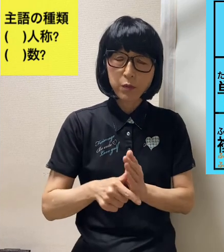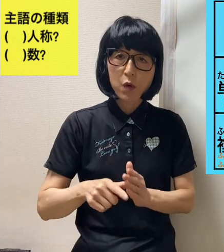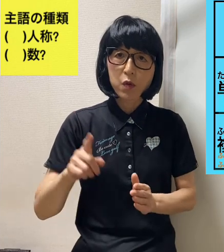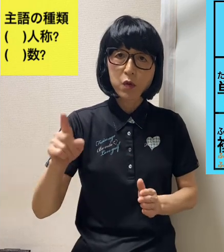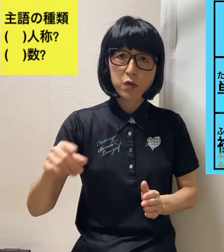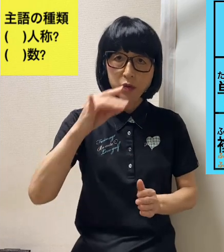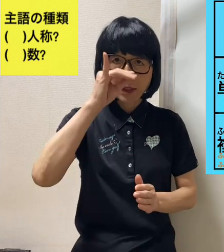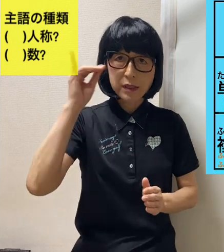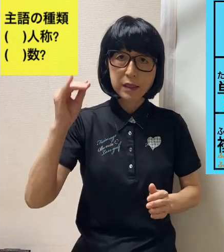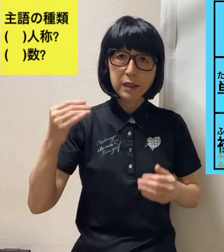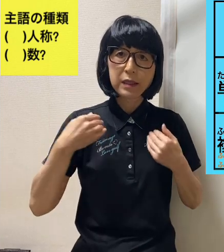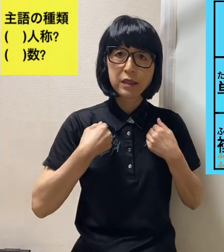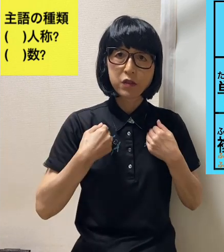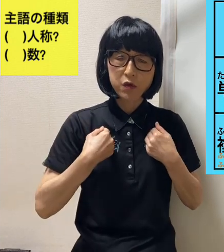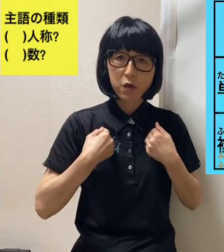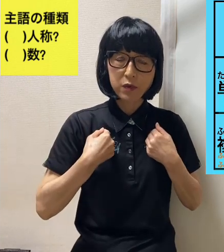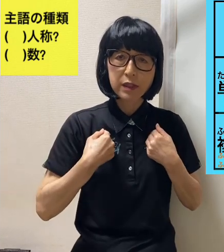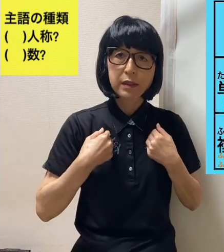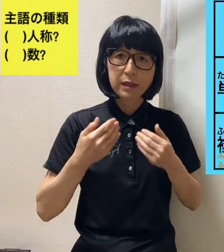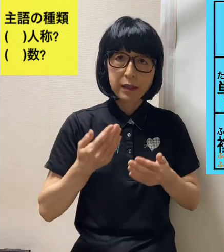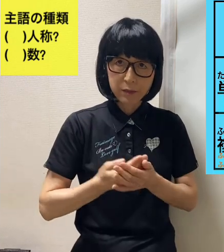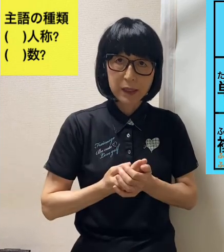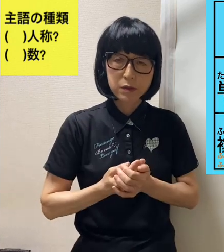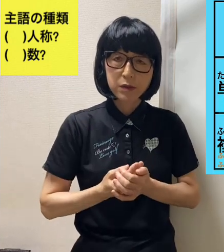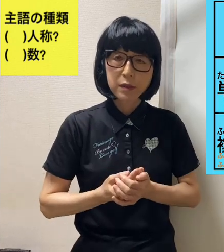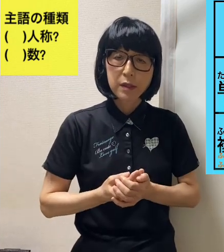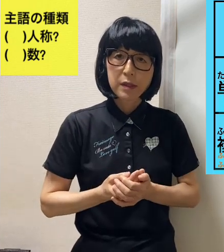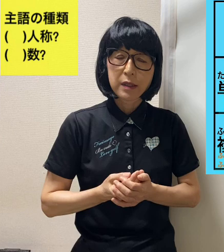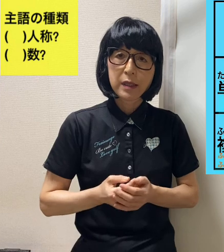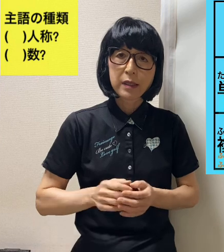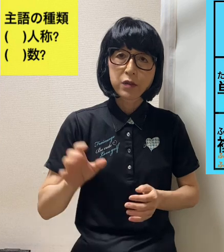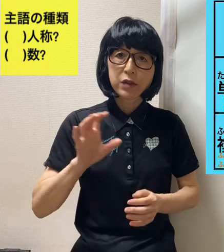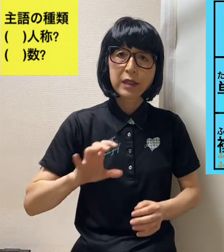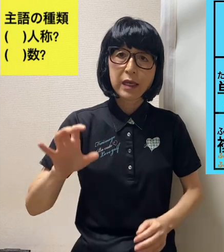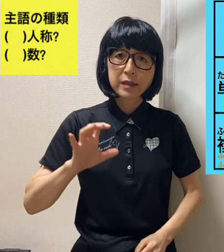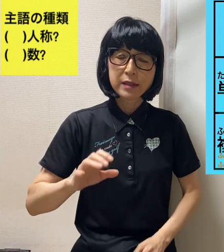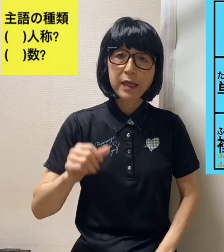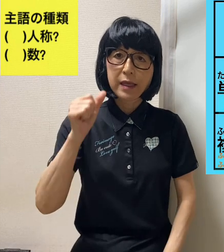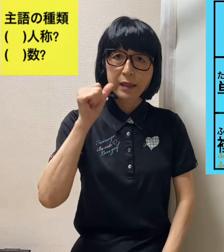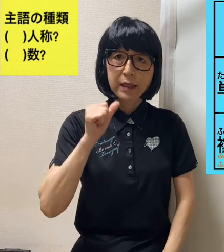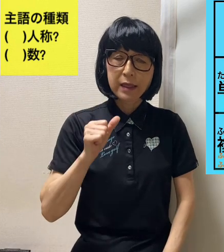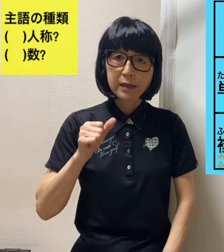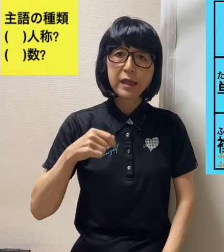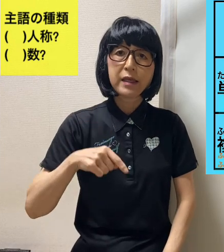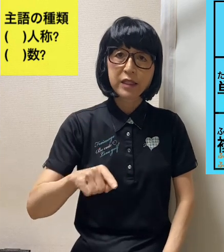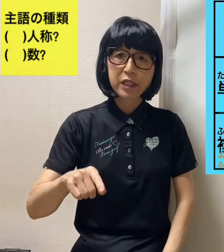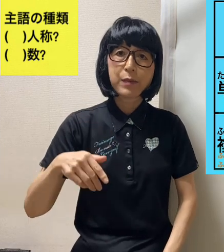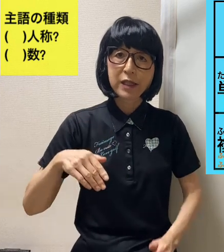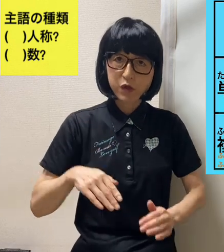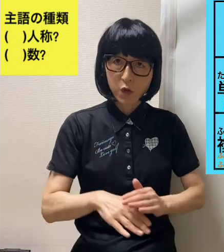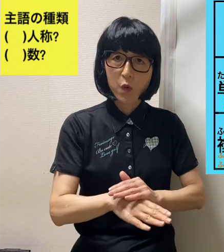という時も、この知識が必要になります。繰り返して慣れていきましょう。